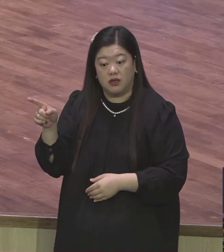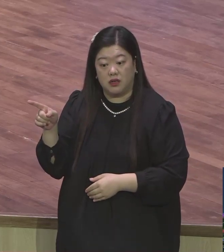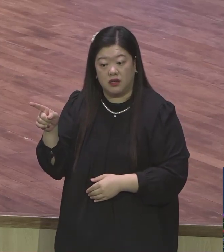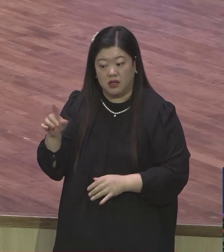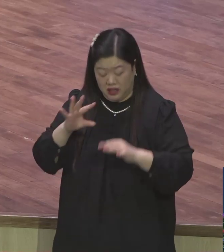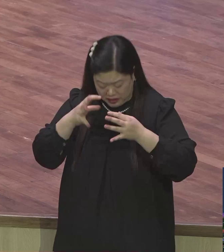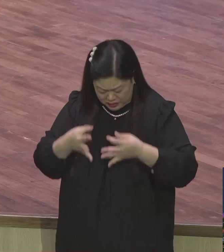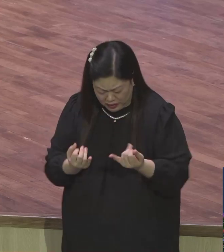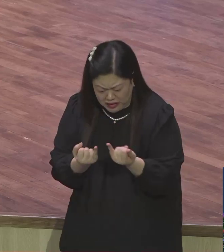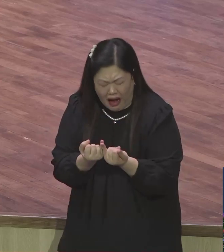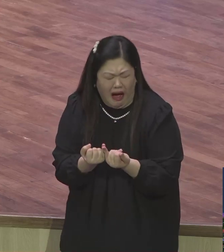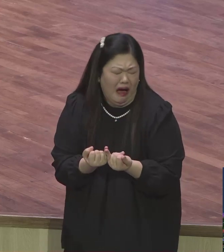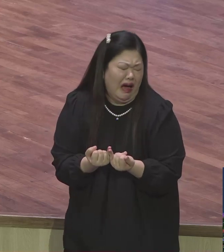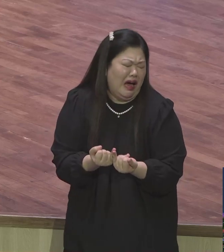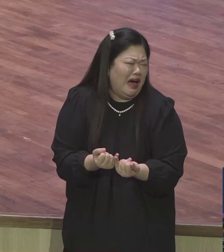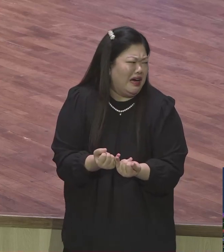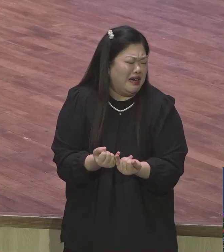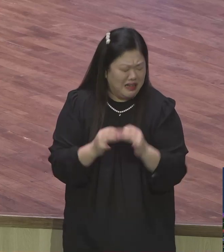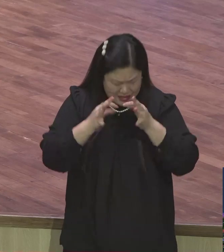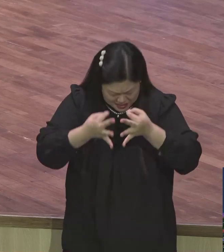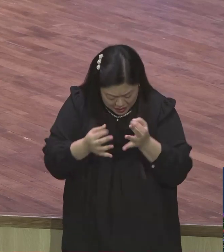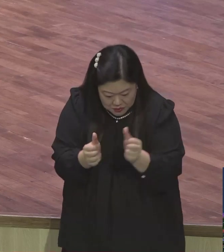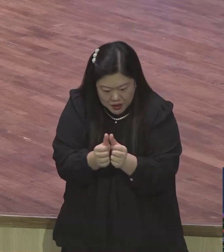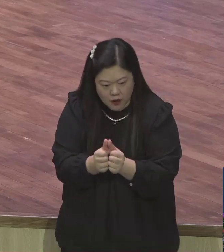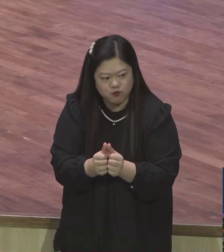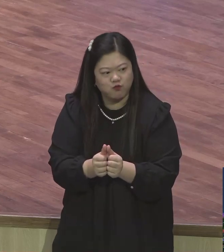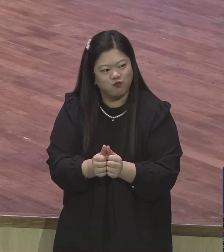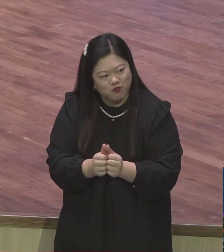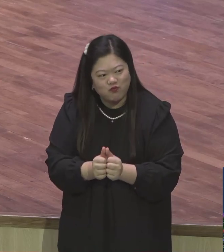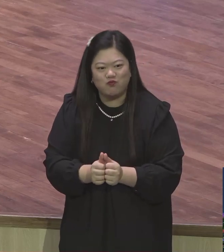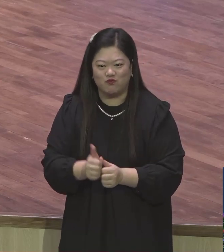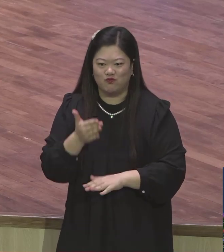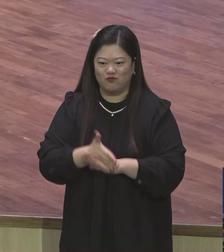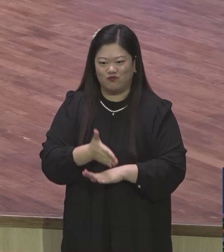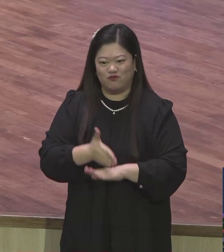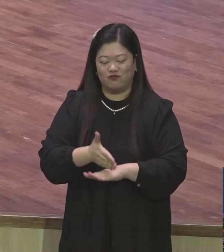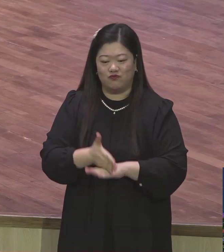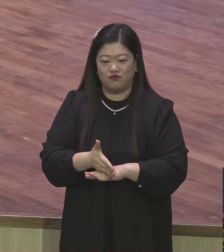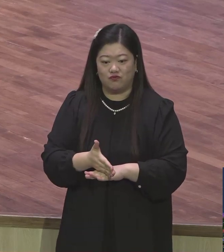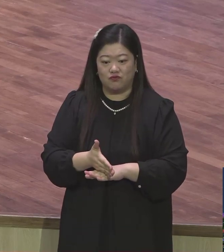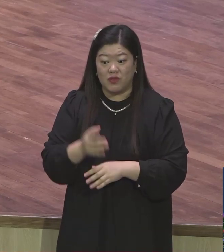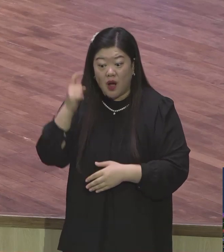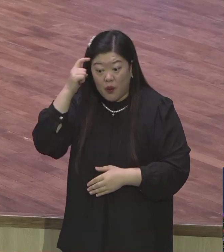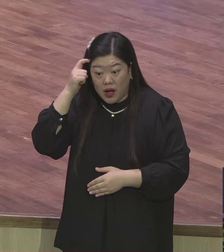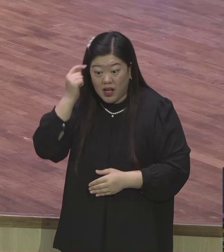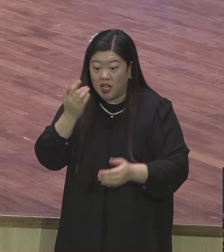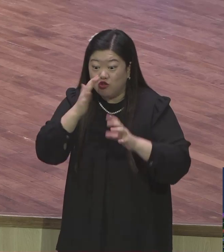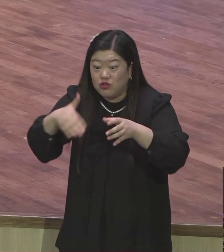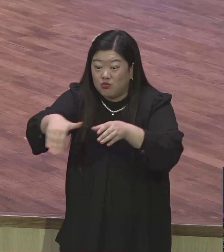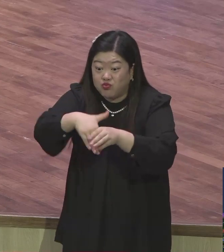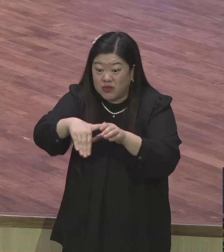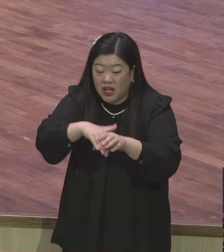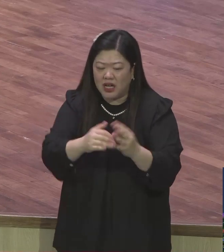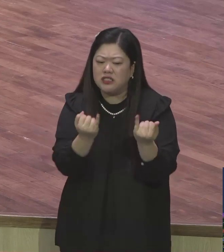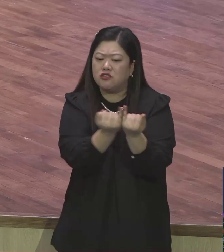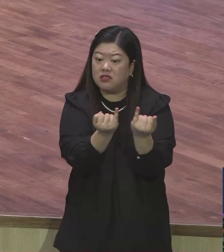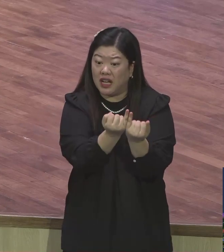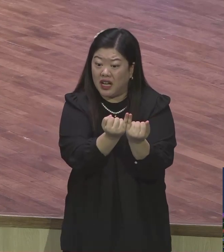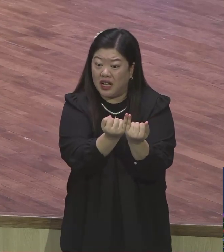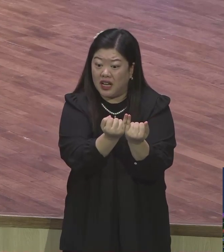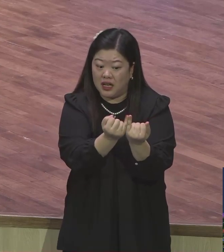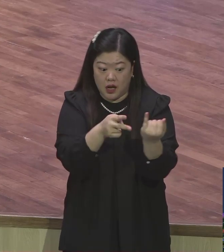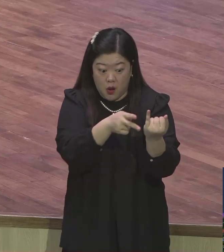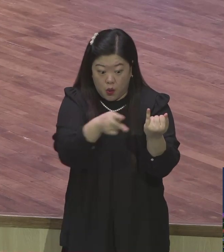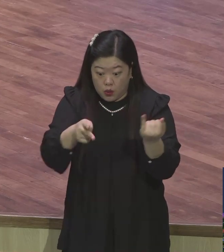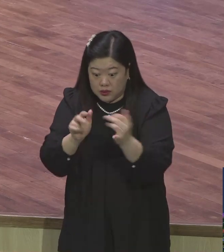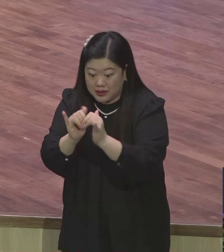여자로 태어나지 않을 정도로, 그 정도로 여자들은 사람 취급받지 못하는, 인정받지 못하는